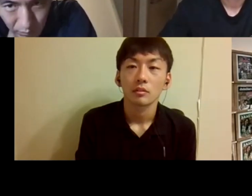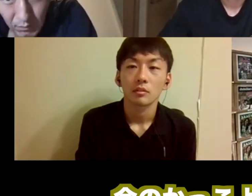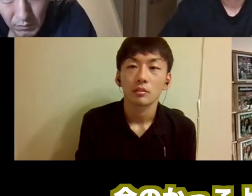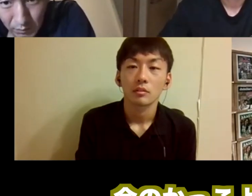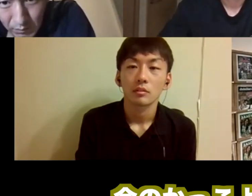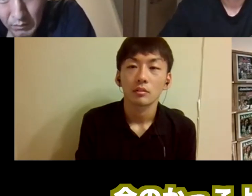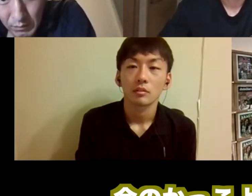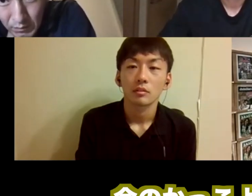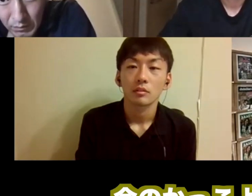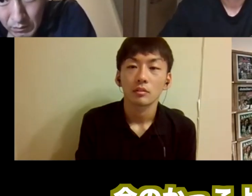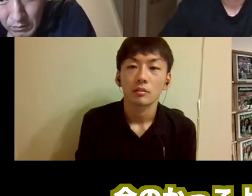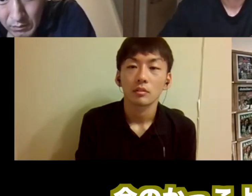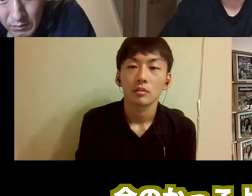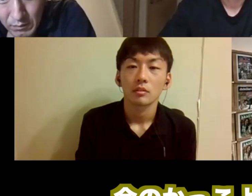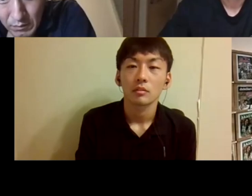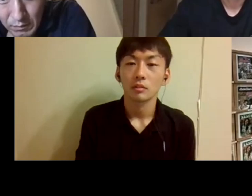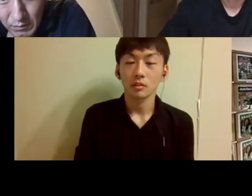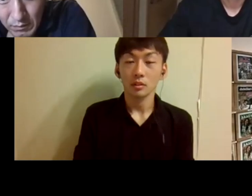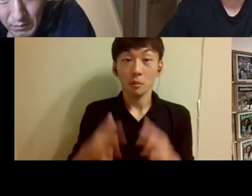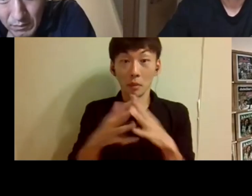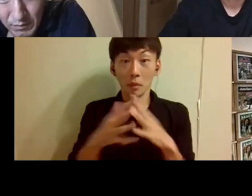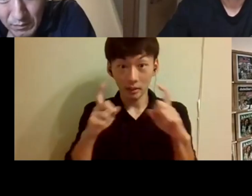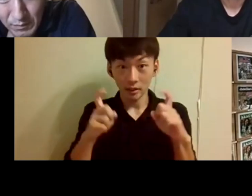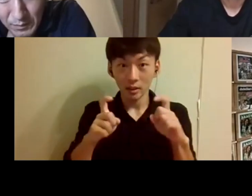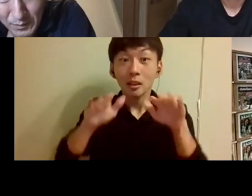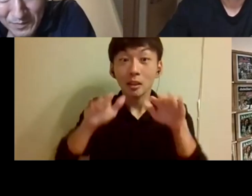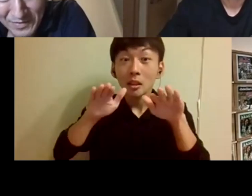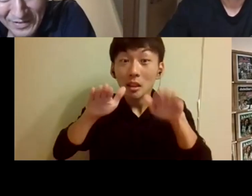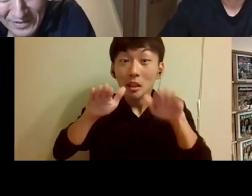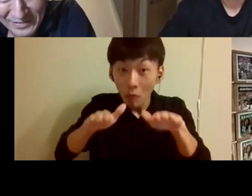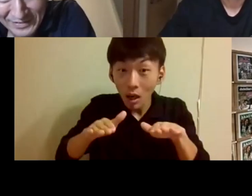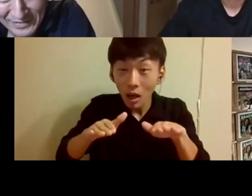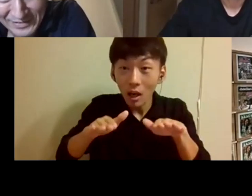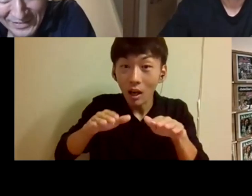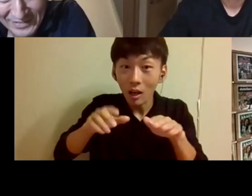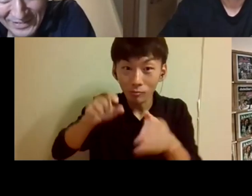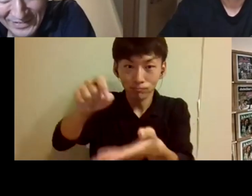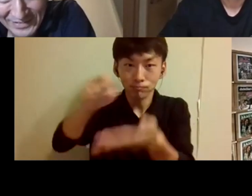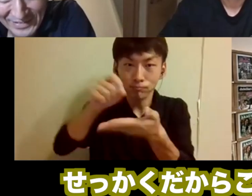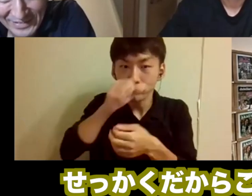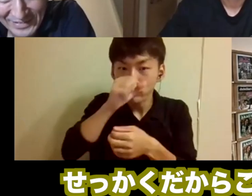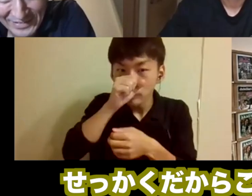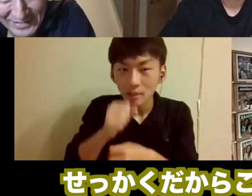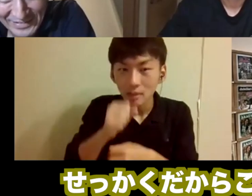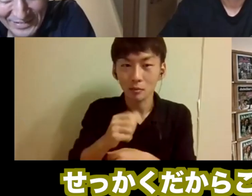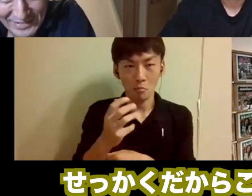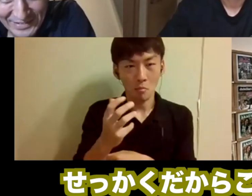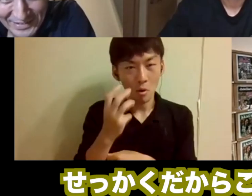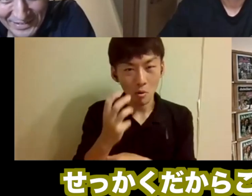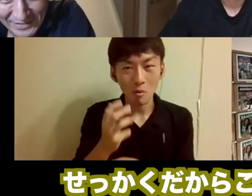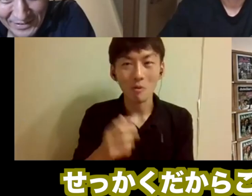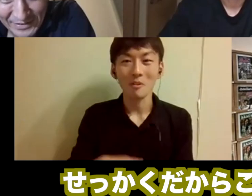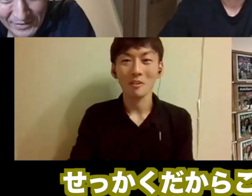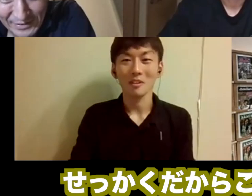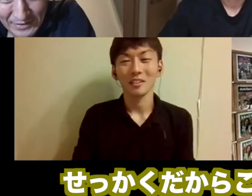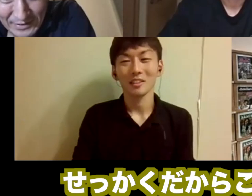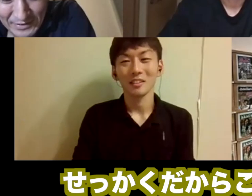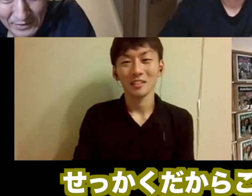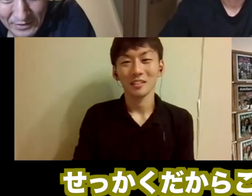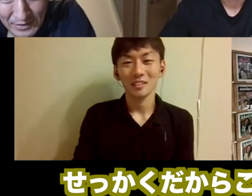今のいいねかっこよかったカッコイッてくれたああああってでもやっぱほらあのせっかくだからもしかしたら今で